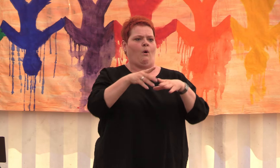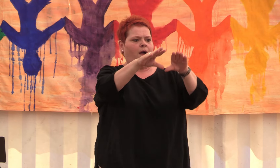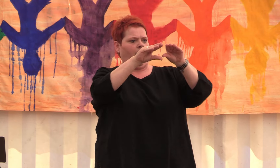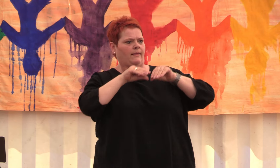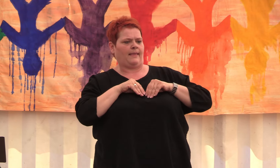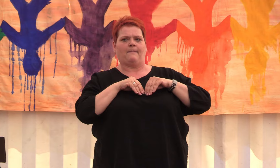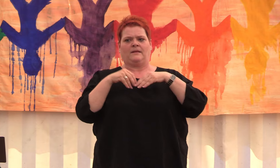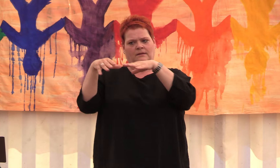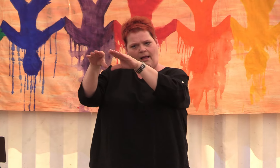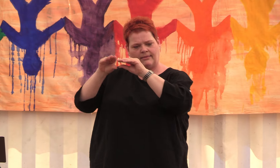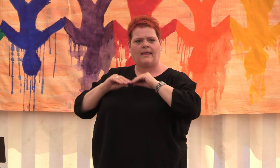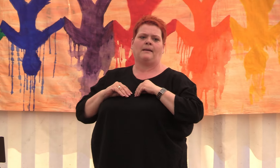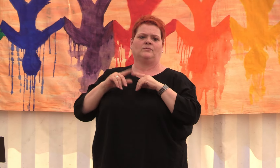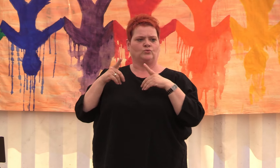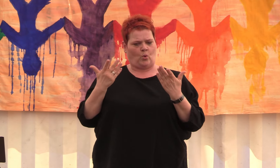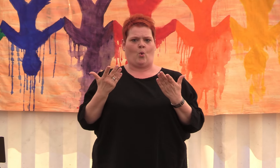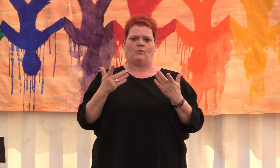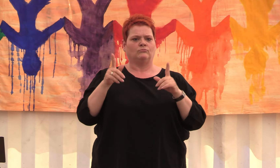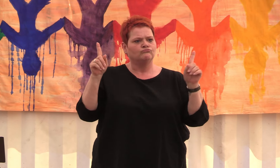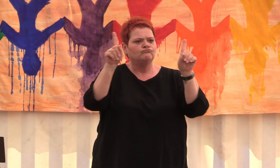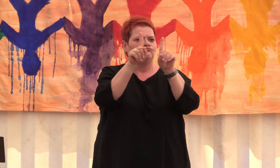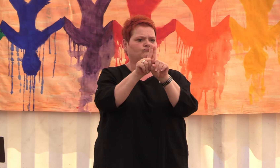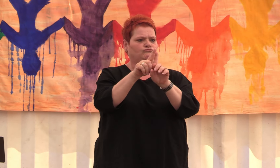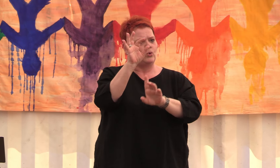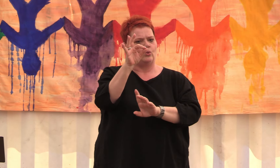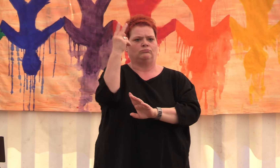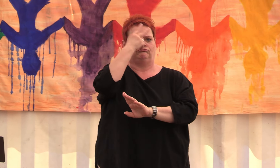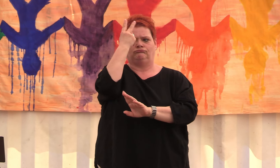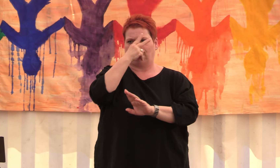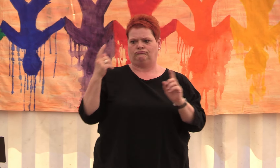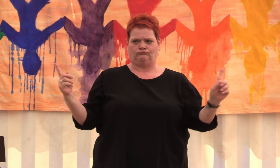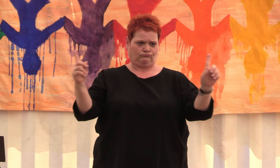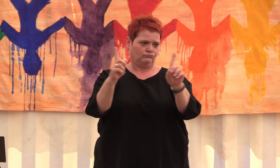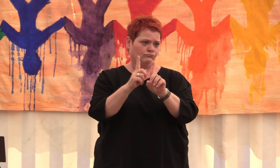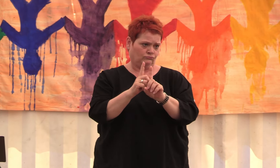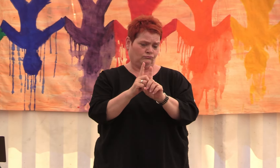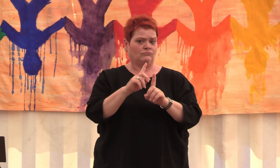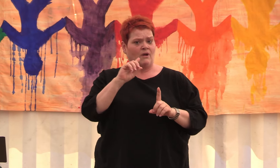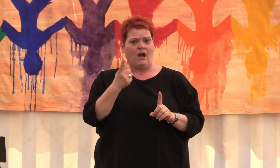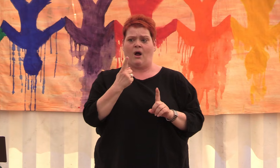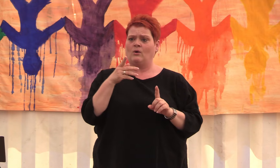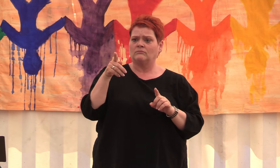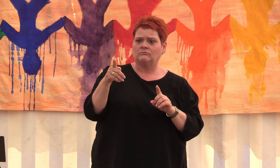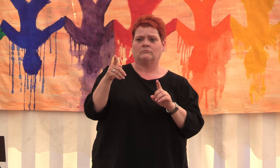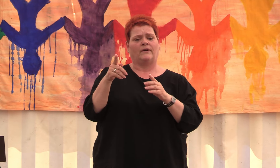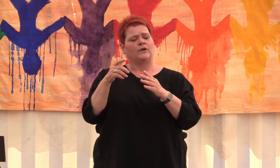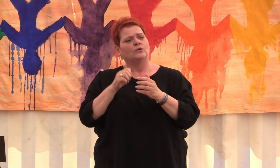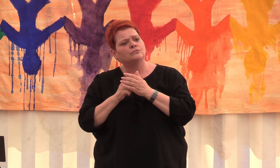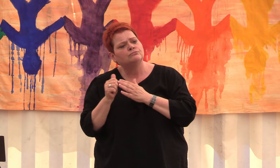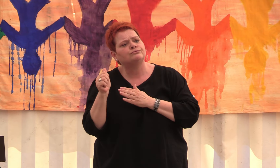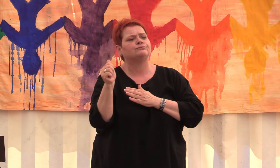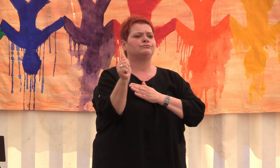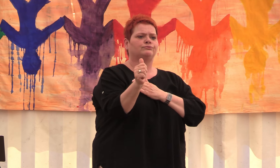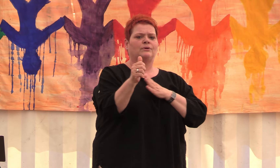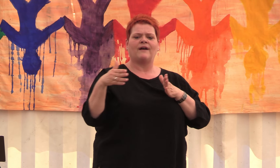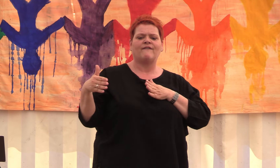annehmen. Gib, dass wir uns gut verstehen. Gib, dass wir vorankommen auf